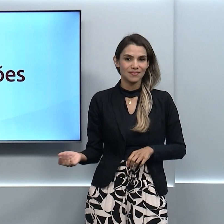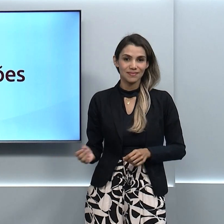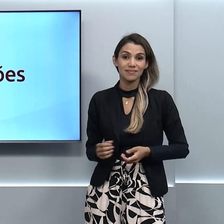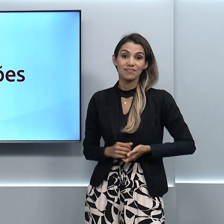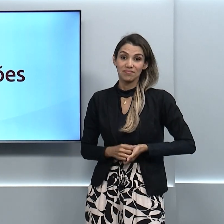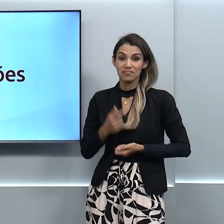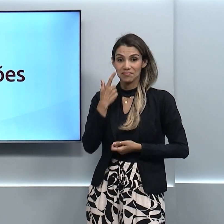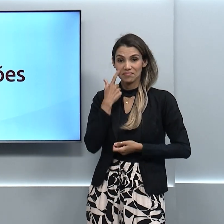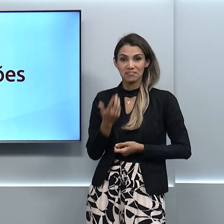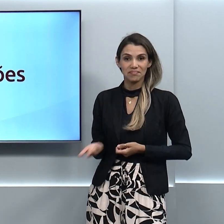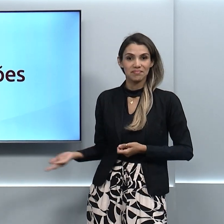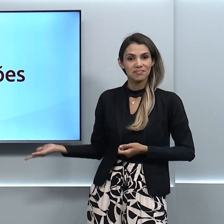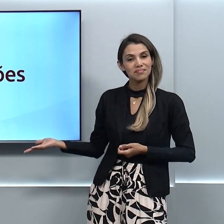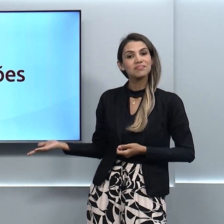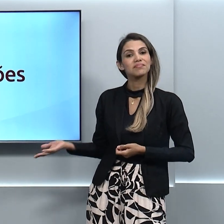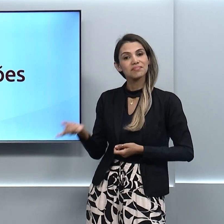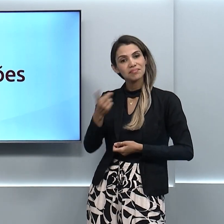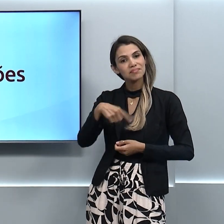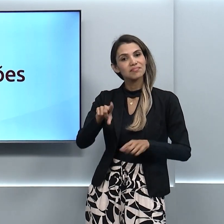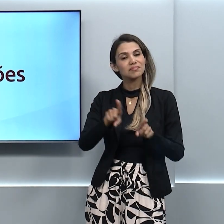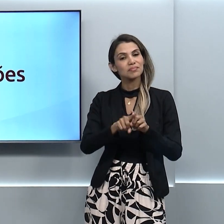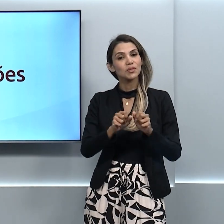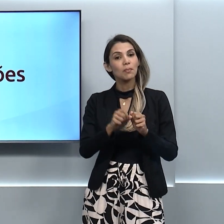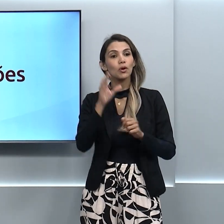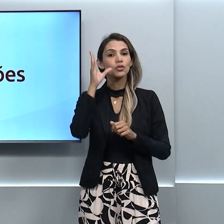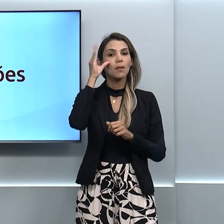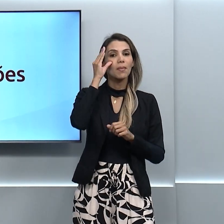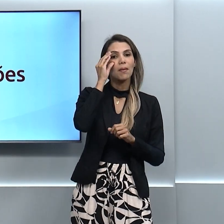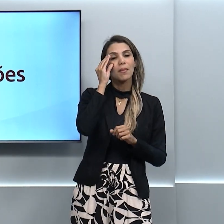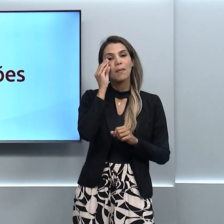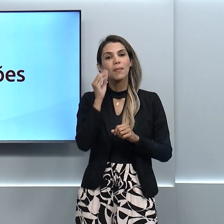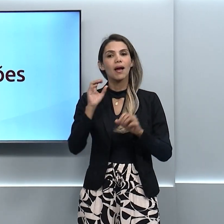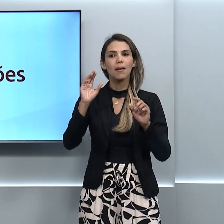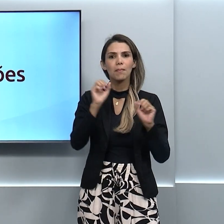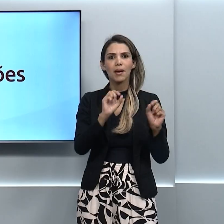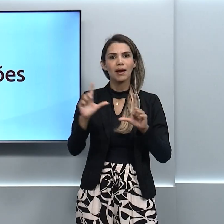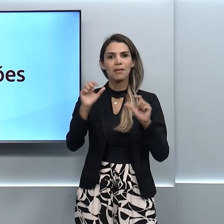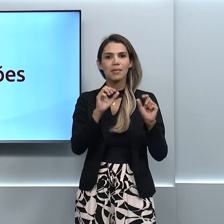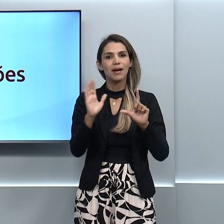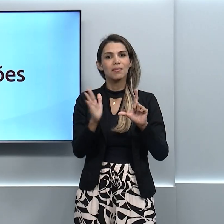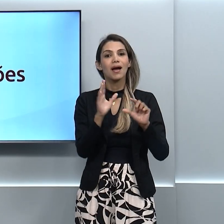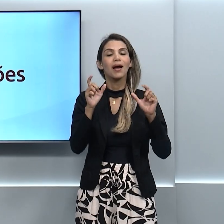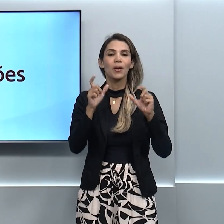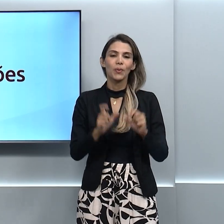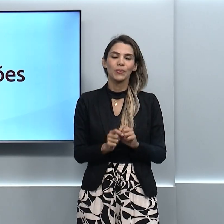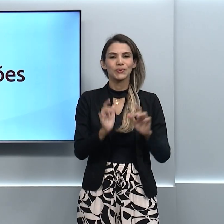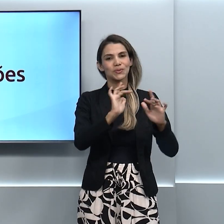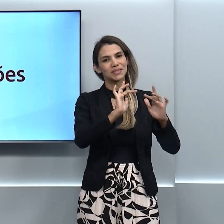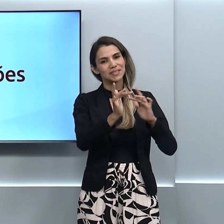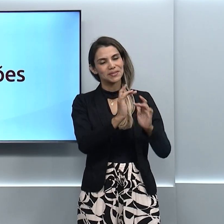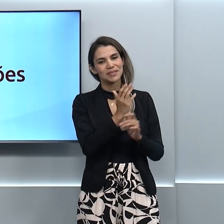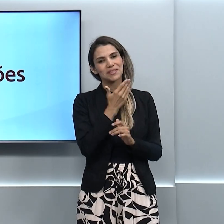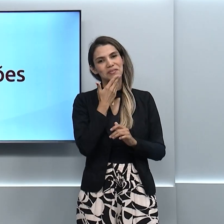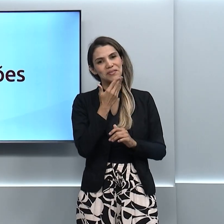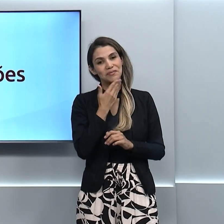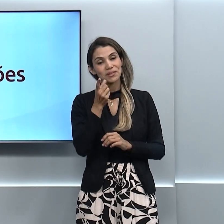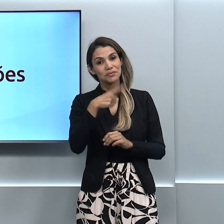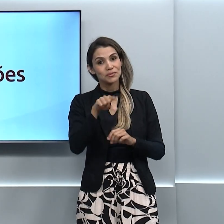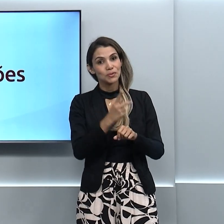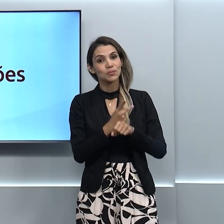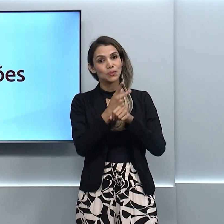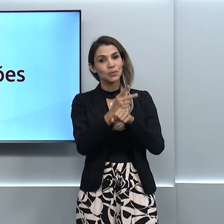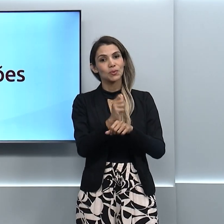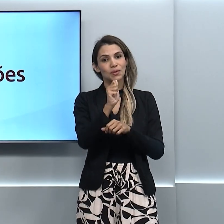629-9181-1406, aparece aqui na tela. Você também pode acompanhar nosso conteúdo nas redes sociais. É muito fácil, é só procurar